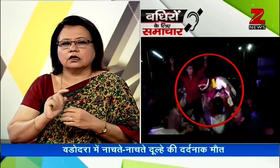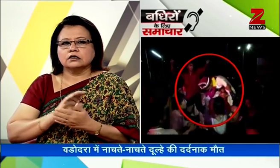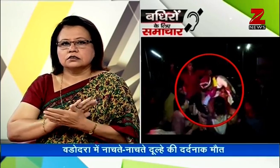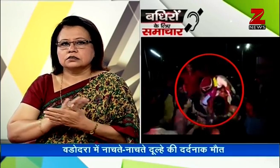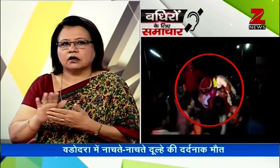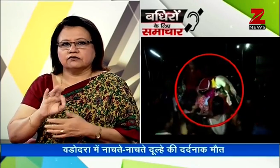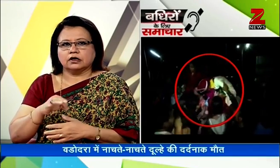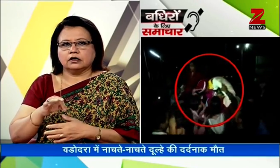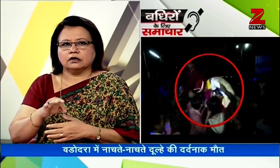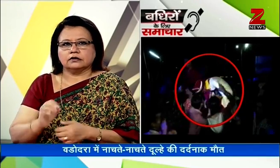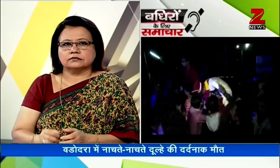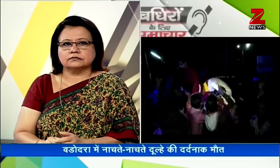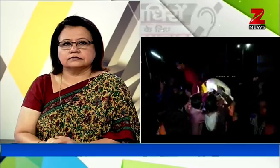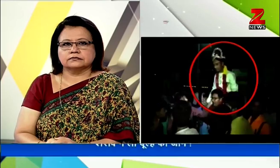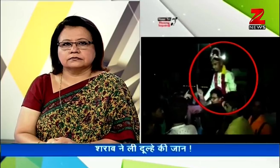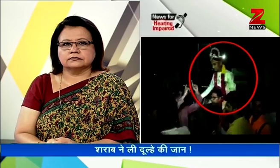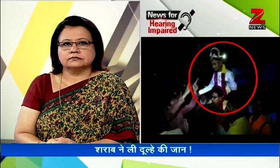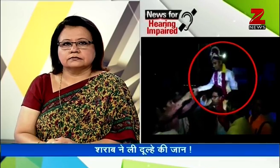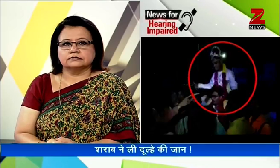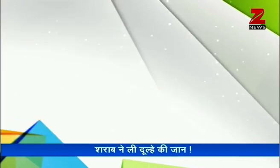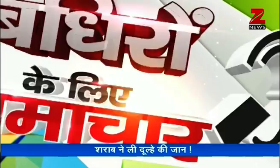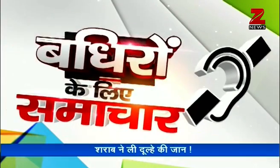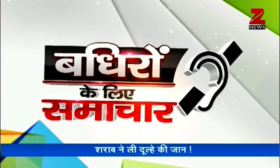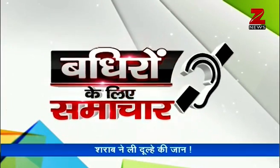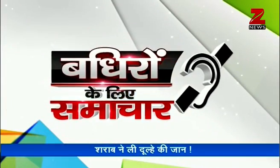मौत की वजह साफ नहीं है।